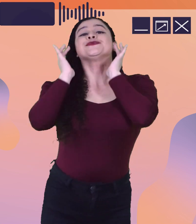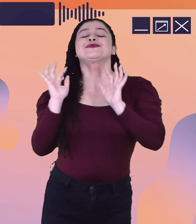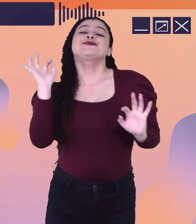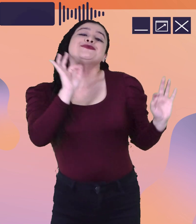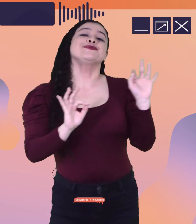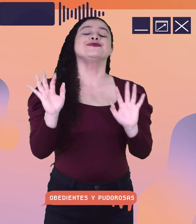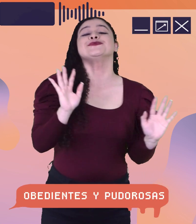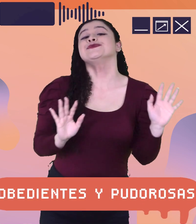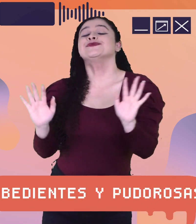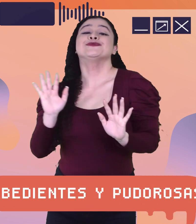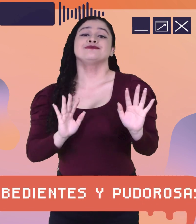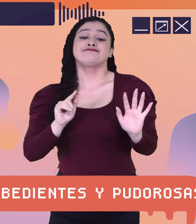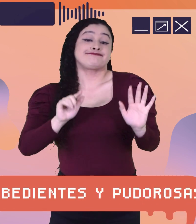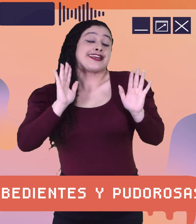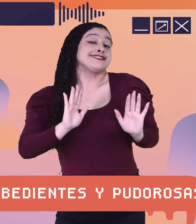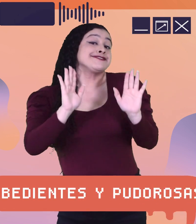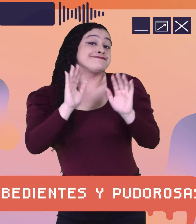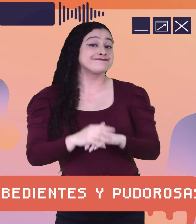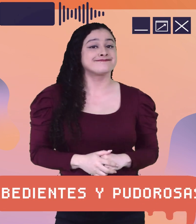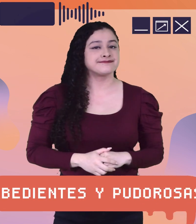obedientes y pudorosas.